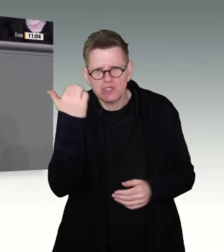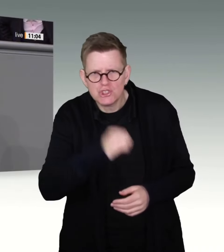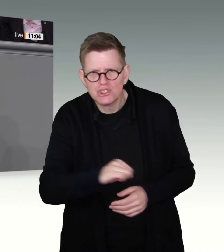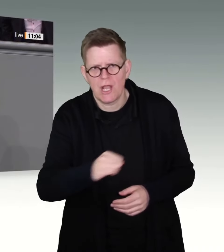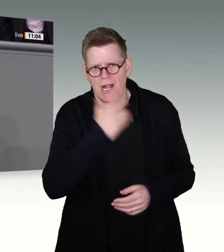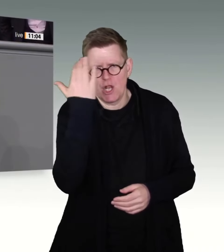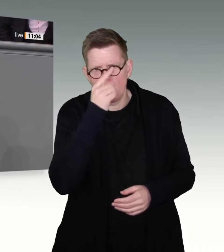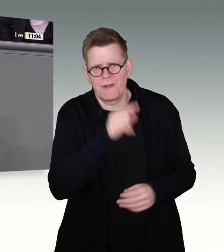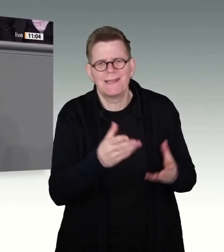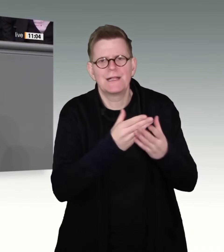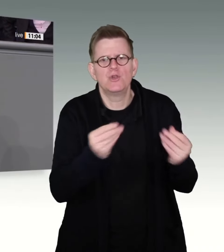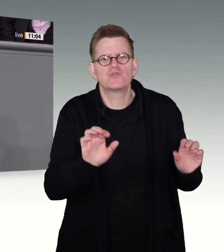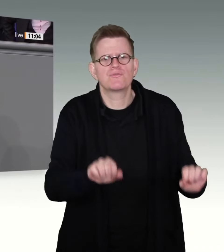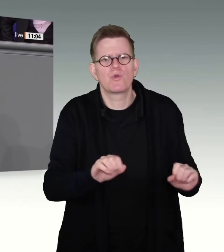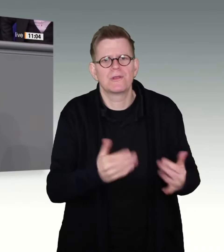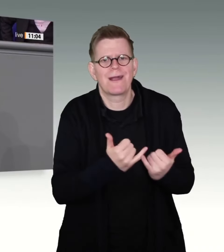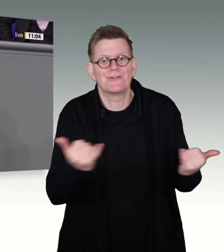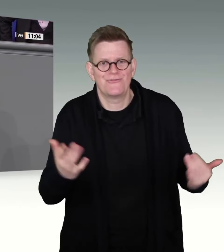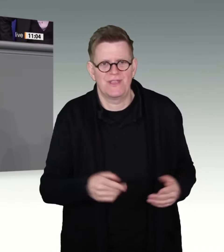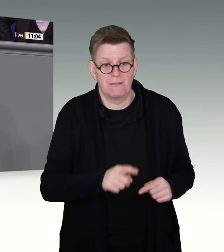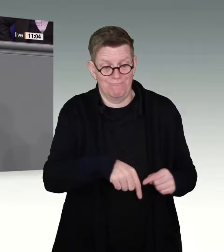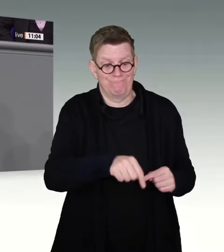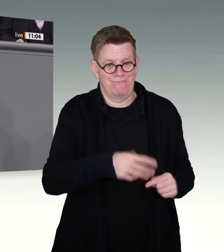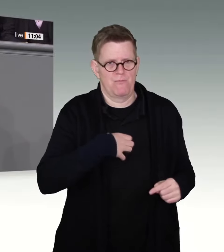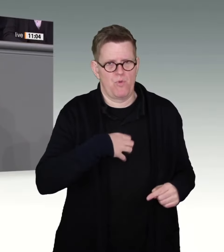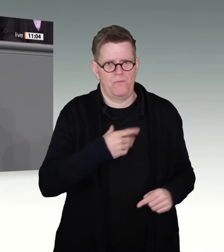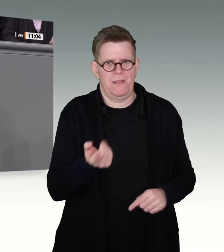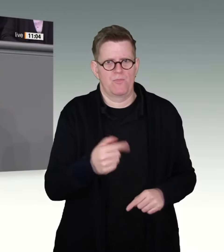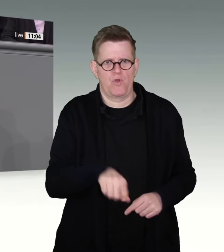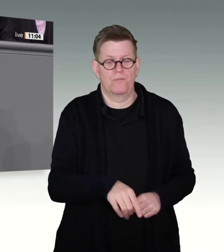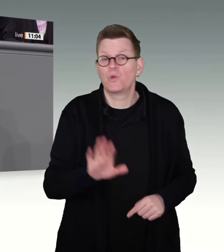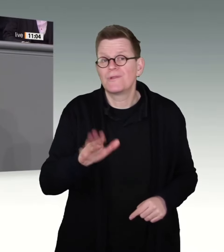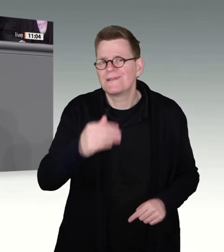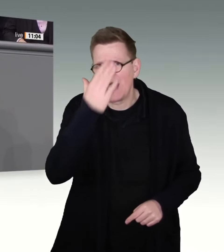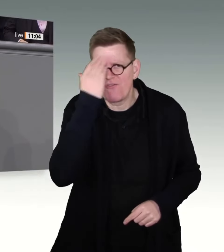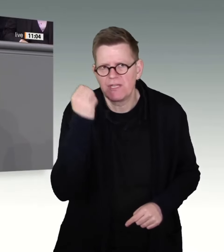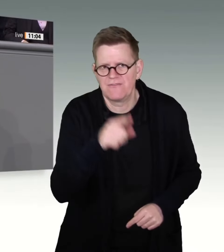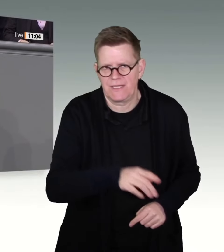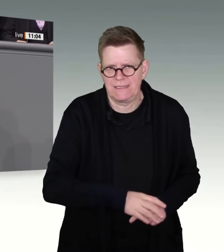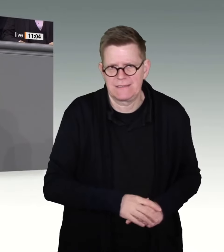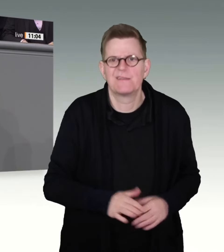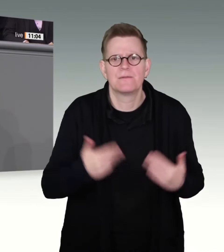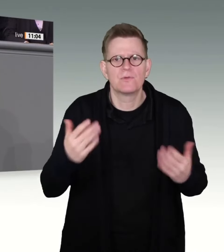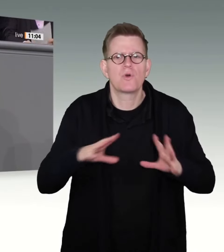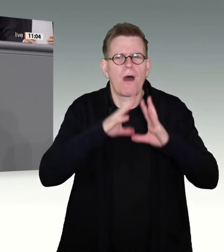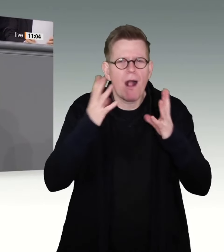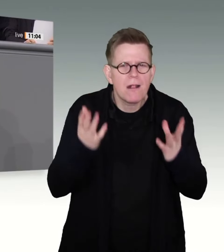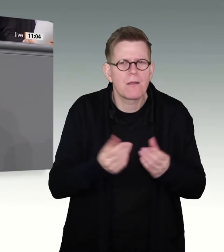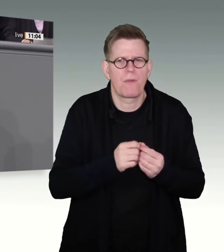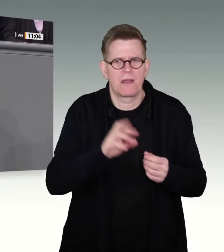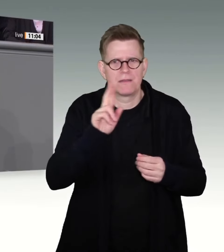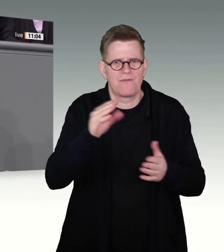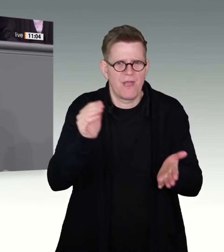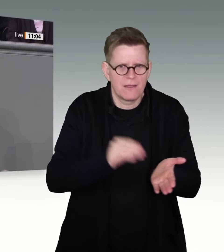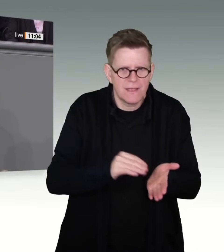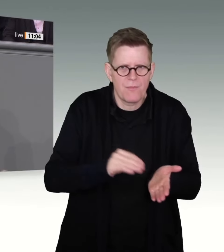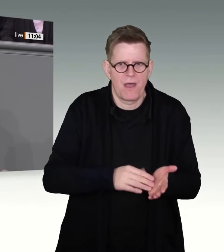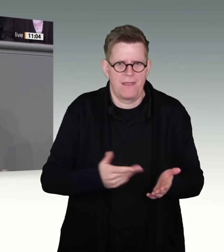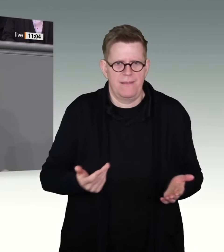herannahenden Probleme zu schaffen. Und vergessen wir nicht, jede einzelne Position und alle beteiligten Akteure unserer